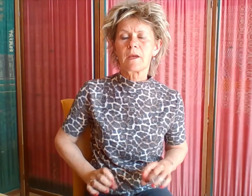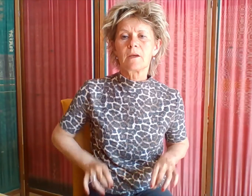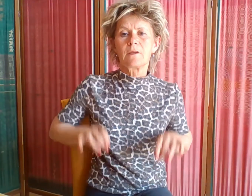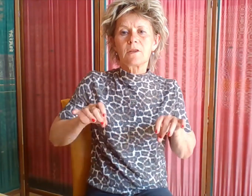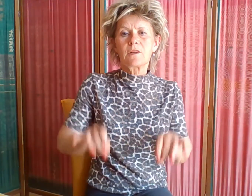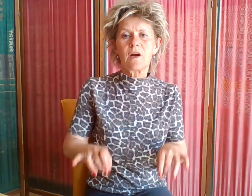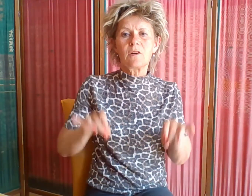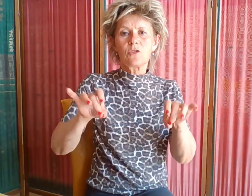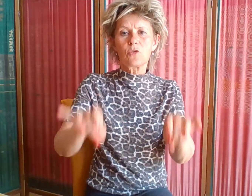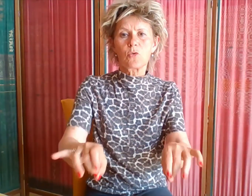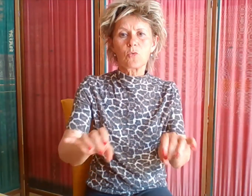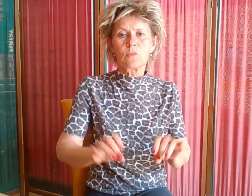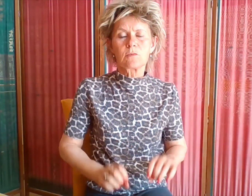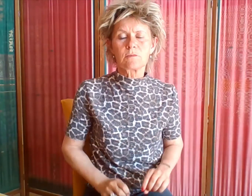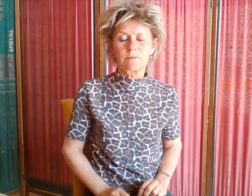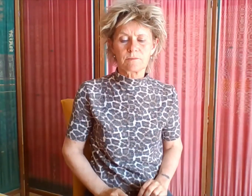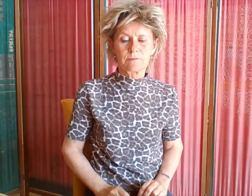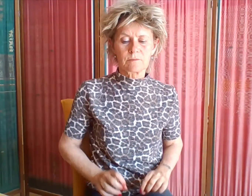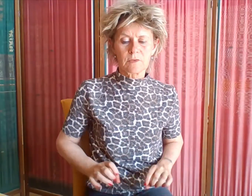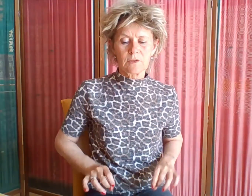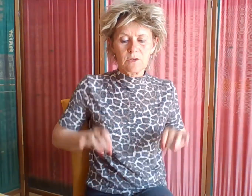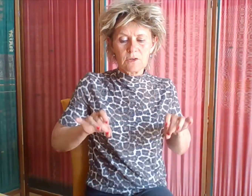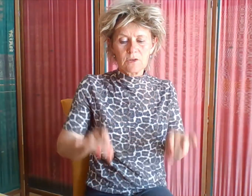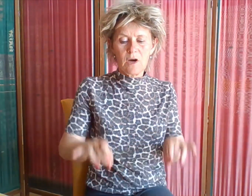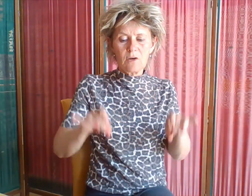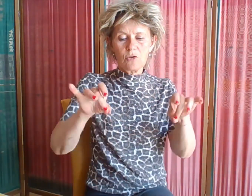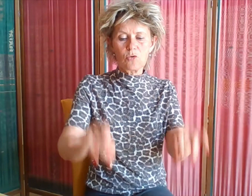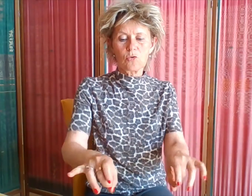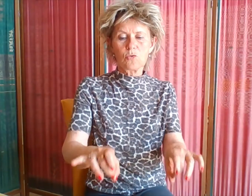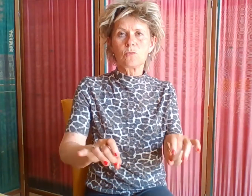De kangoeroe. De kangoeroe.